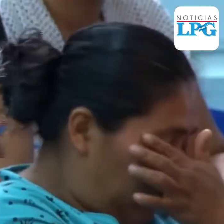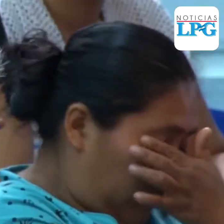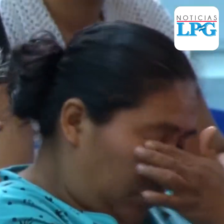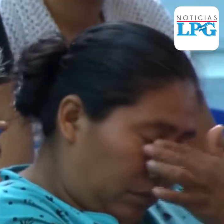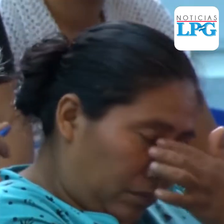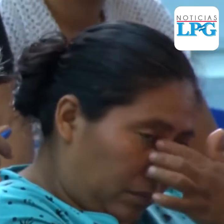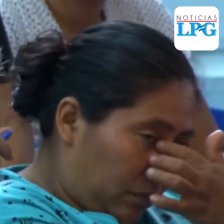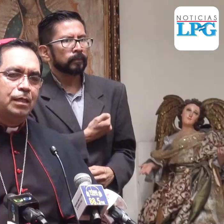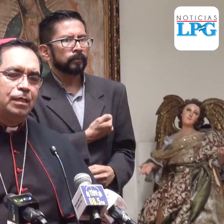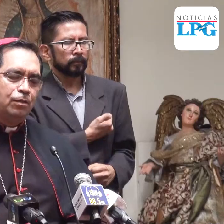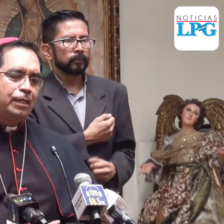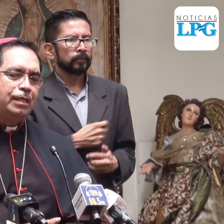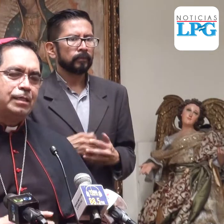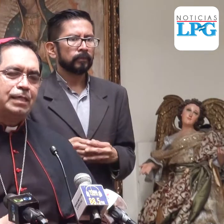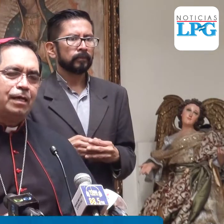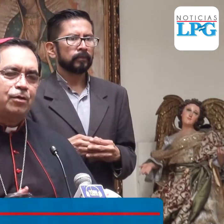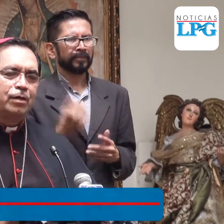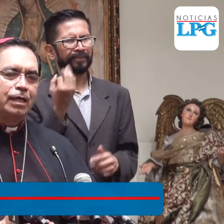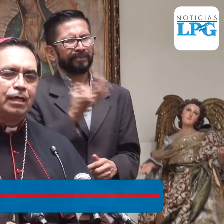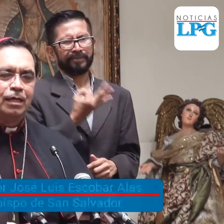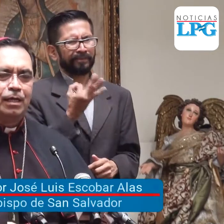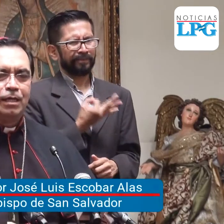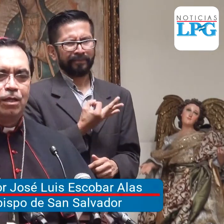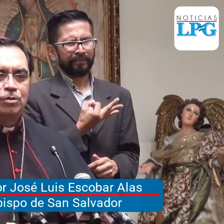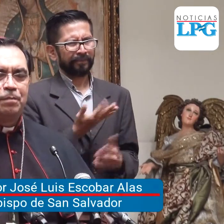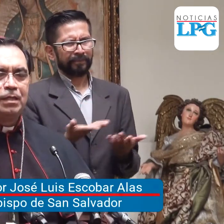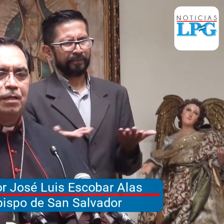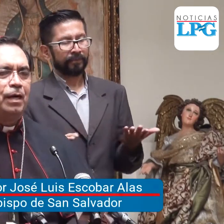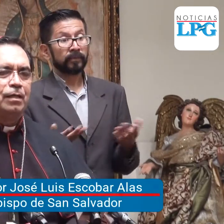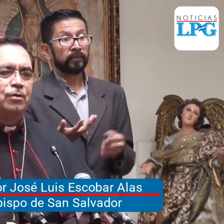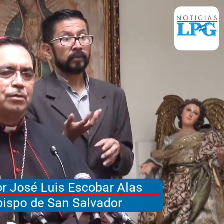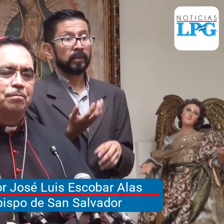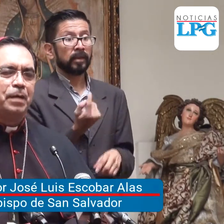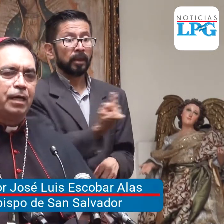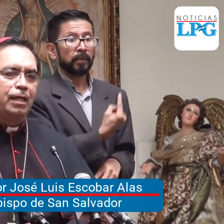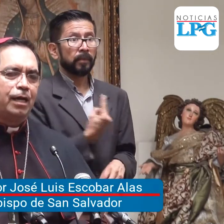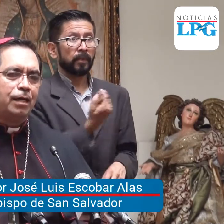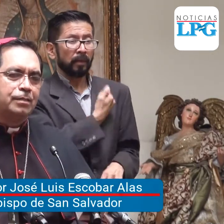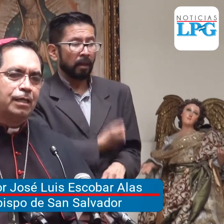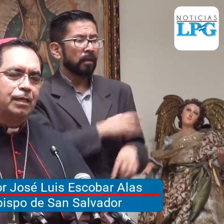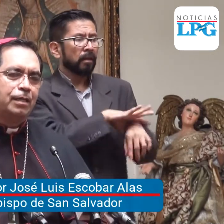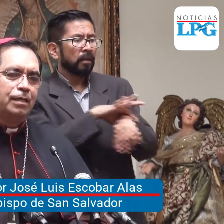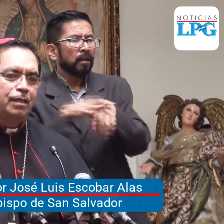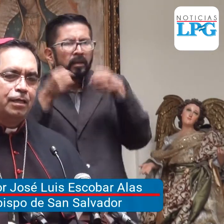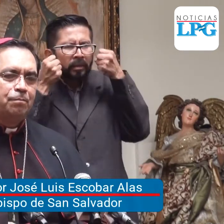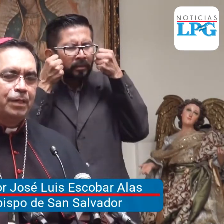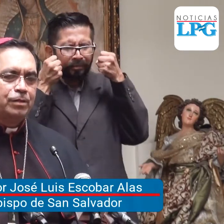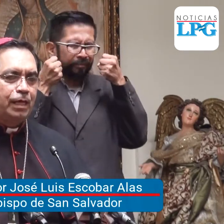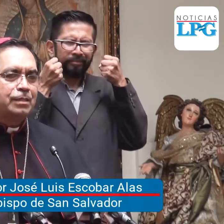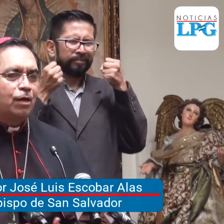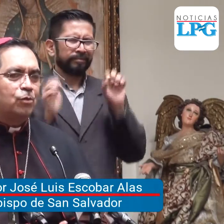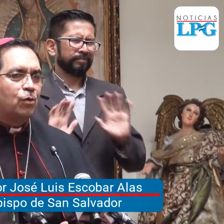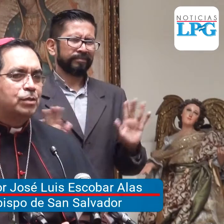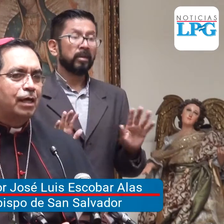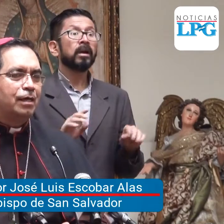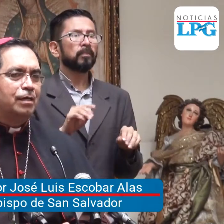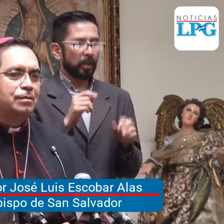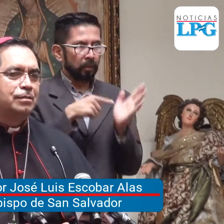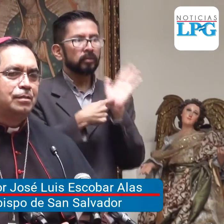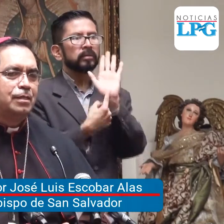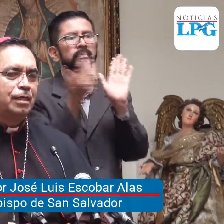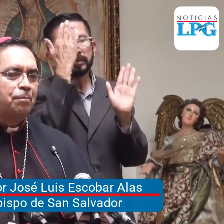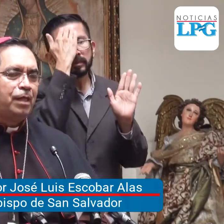familias de las víctimas. No es necesario que los victimarios vayan a la cárcel, pero sí que se